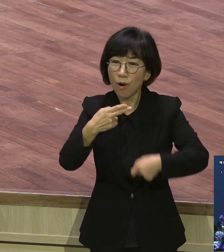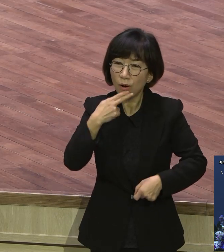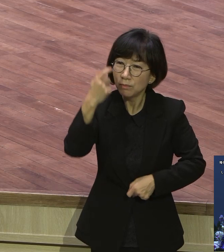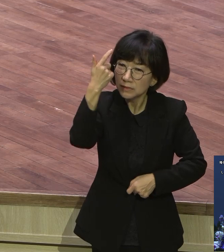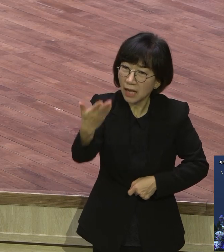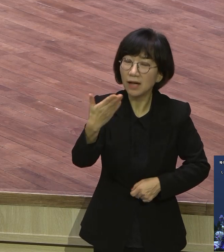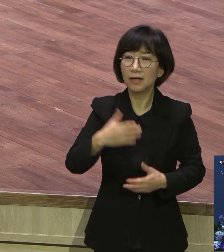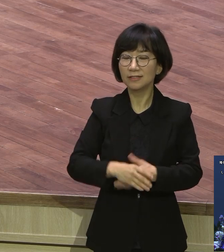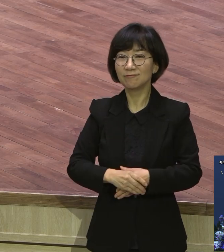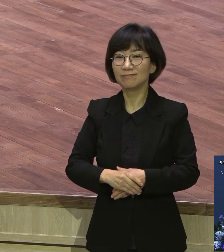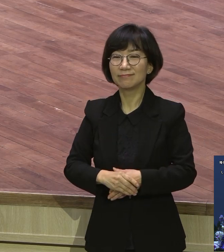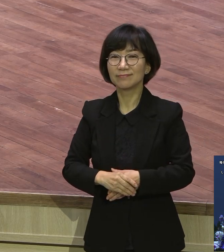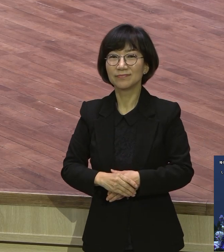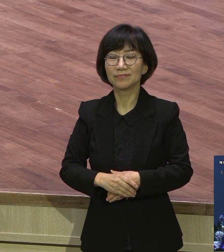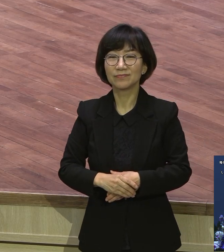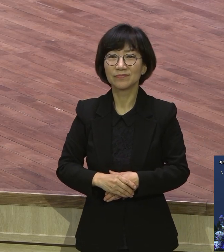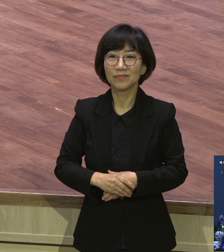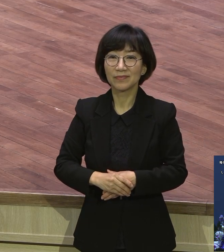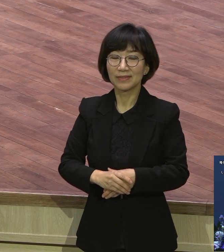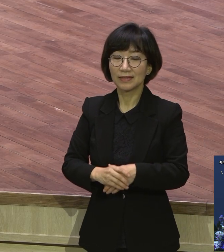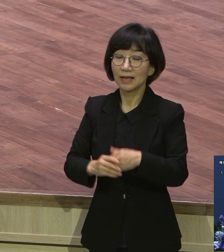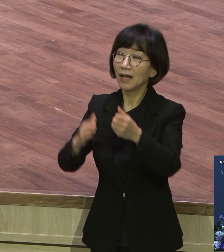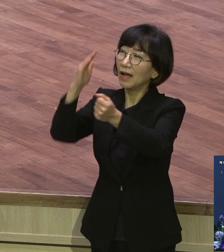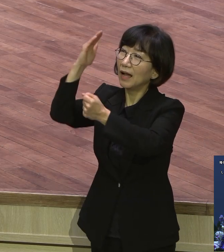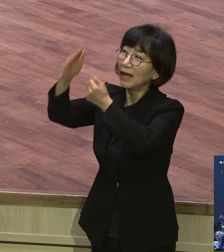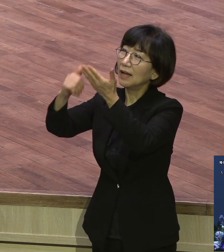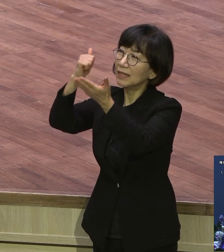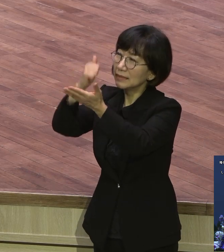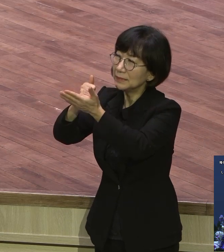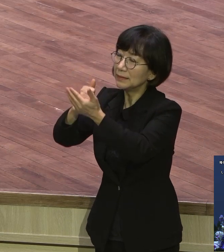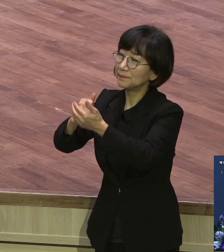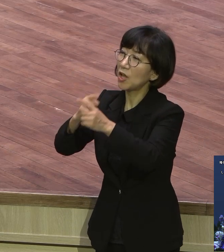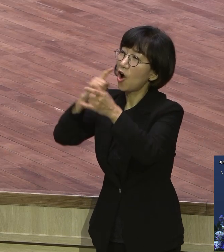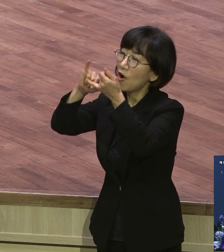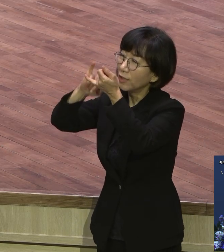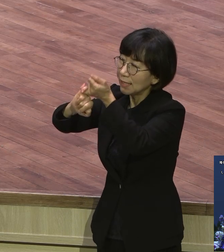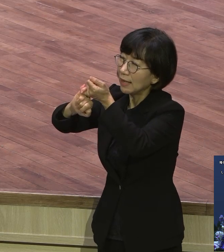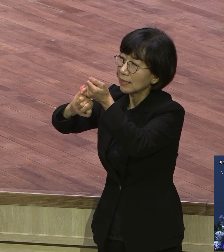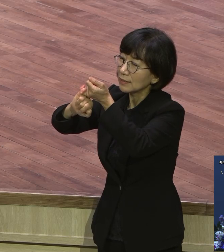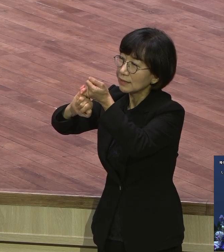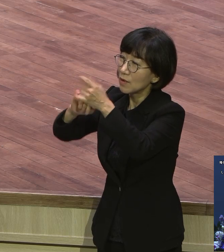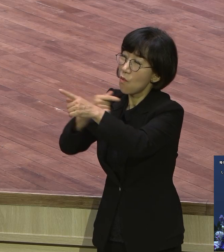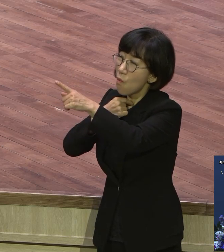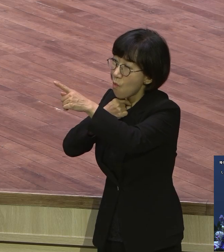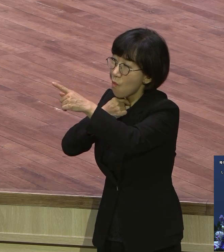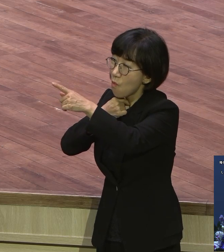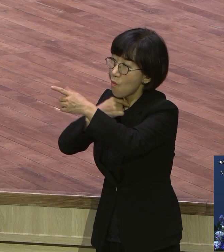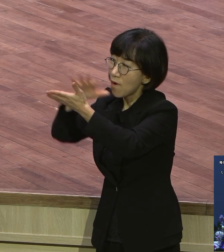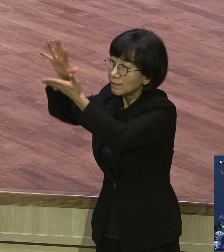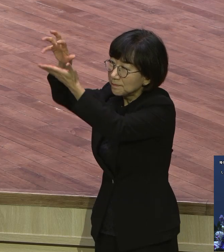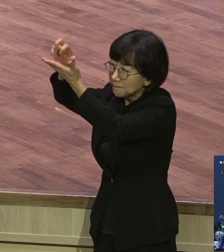하나님의 언약적 한이 내 것이 되면요 현장으로 눈을 돌리게 돼 있어요